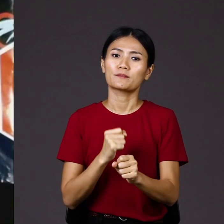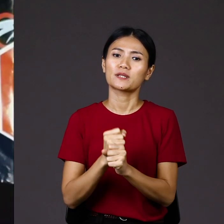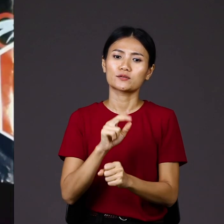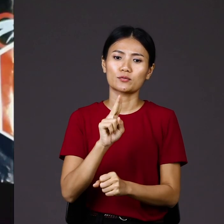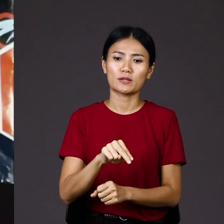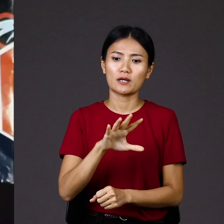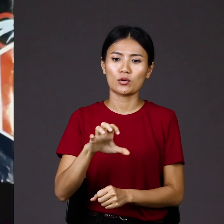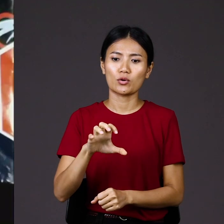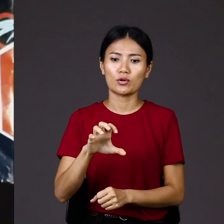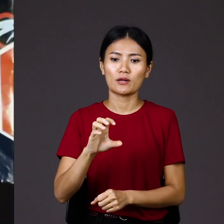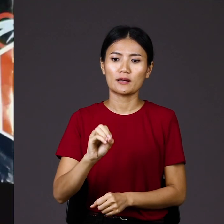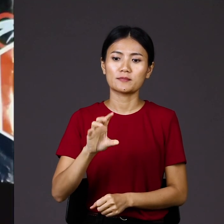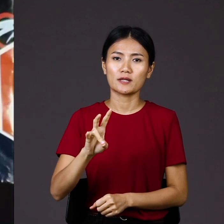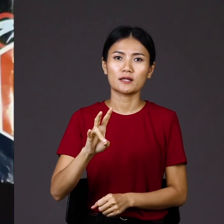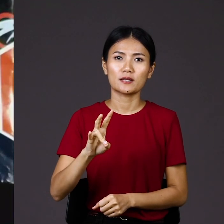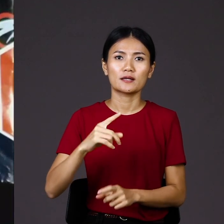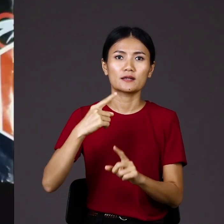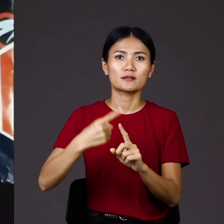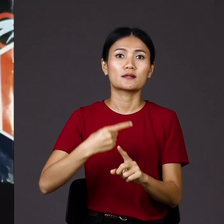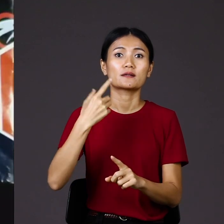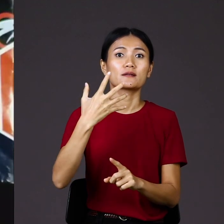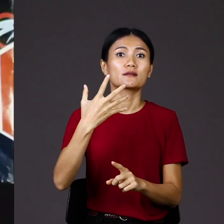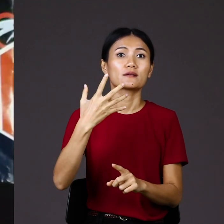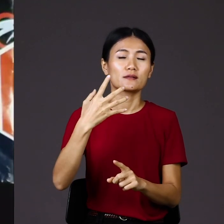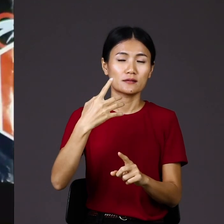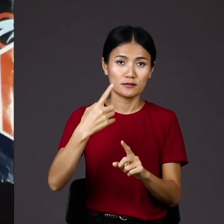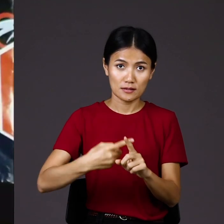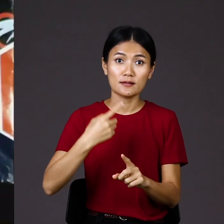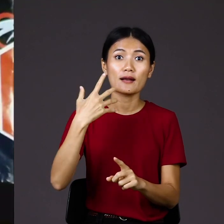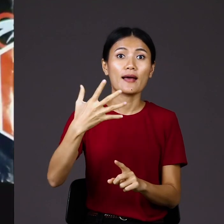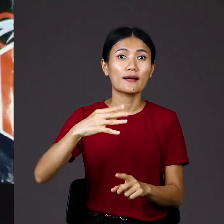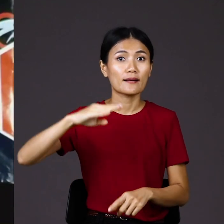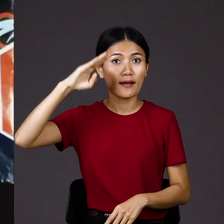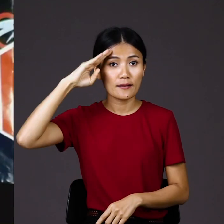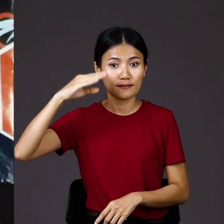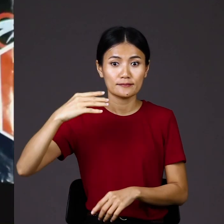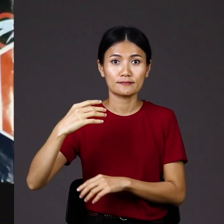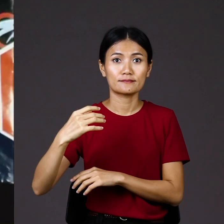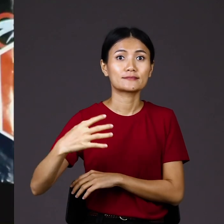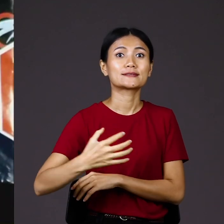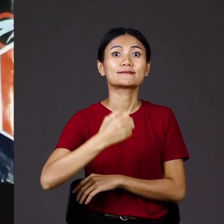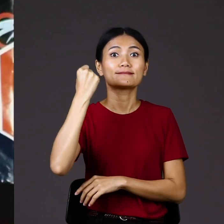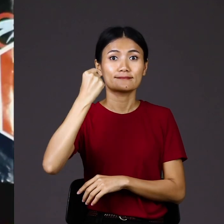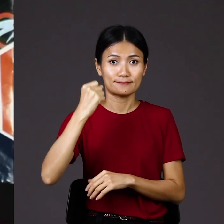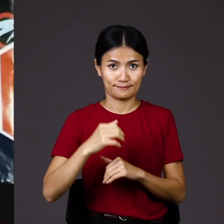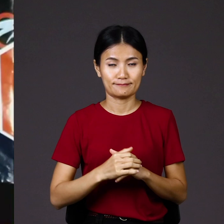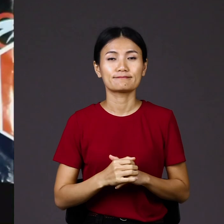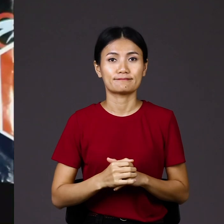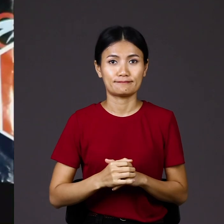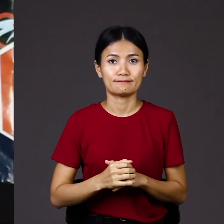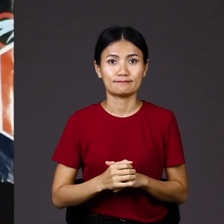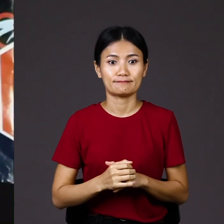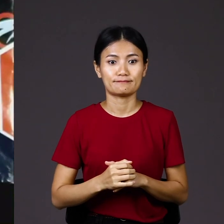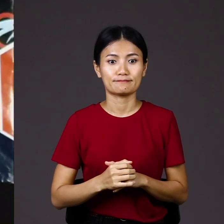ตั้งแต่การทำรัฐประหารปีพ.ศ. 2557เดือนพฤษภาคมพ่อแม่พี่น้องครับ